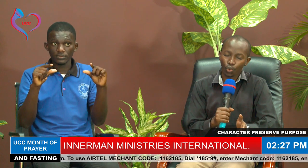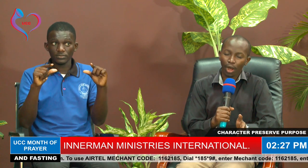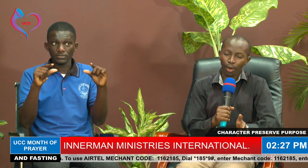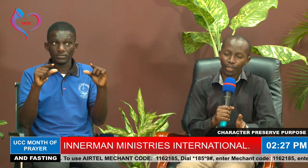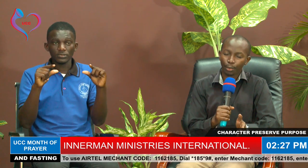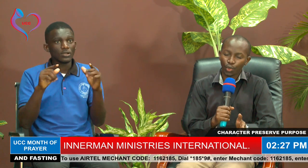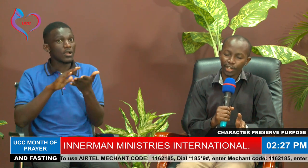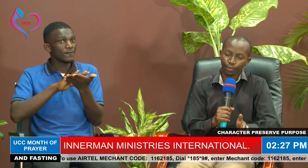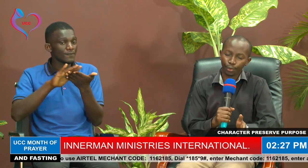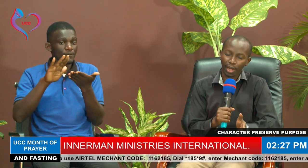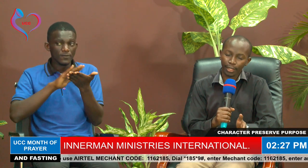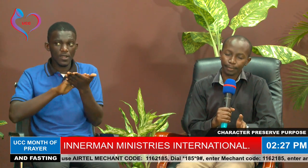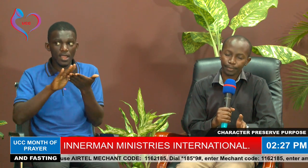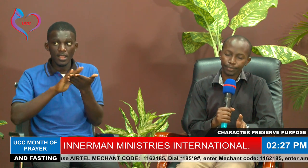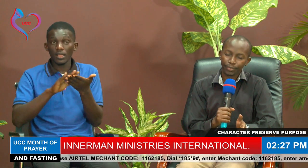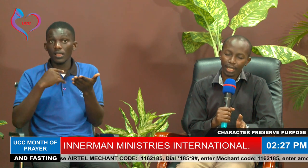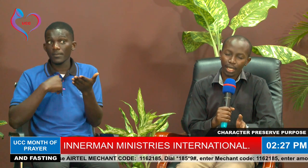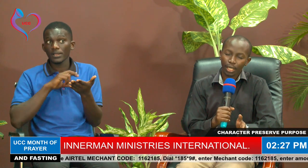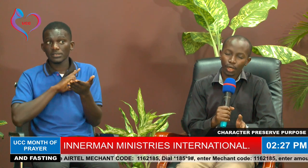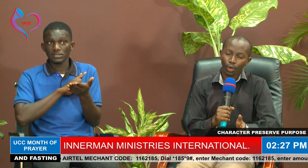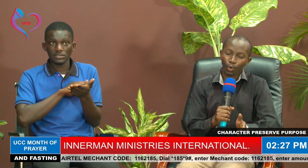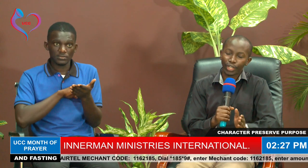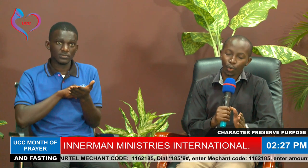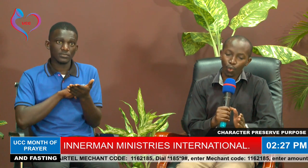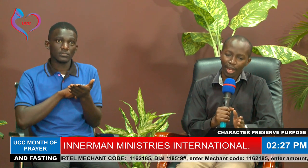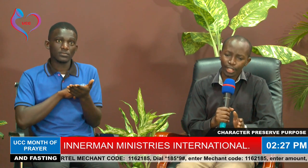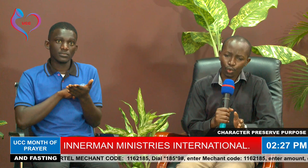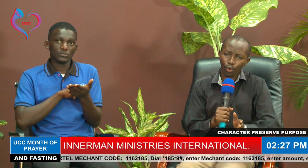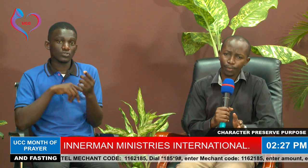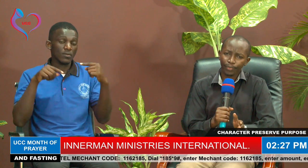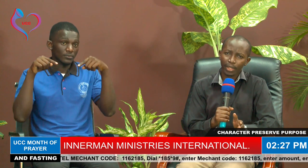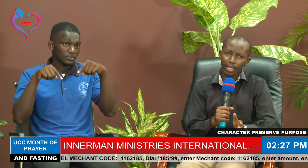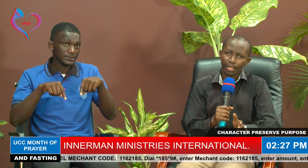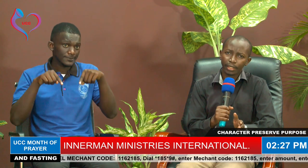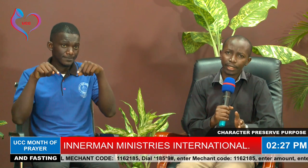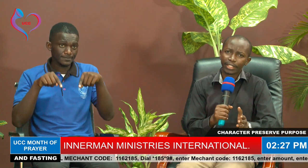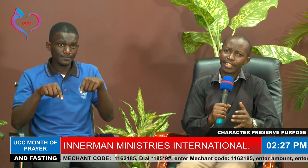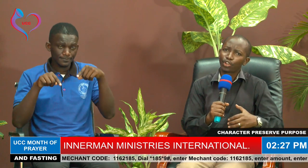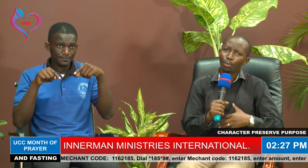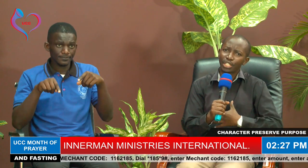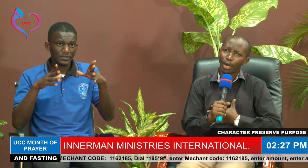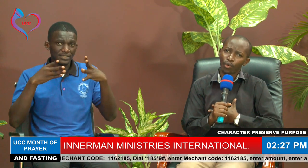Sonyiwa utali butuukirivu bwange. Olunaku lwaleero nzikiza n'omutima